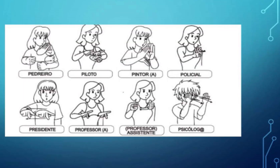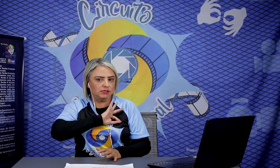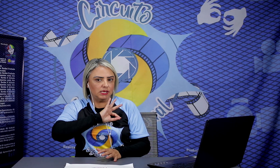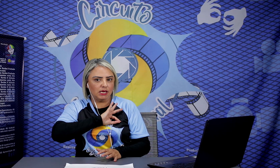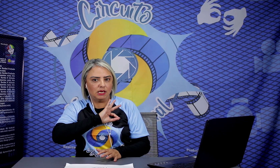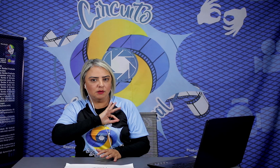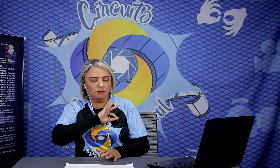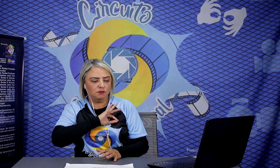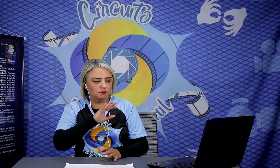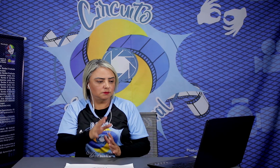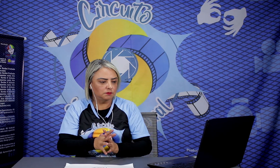Policial.